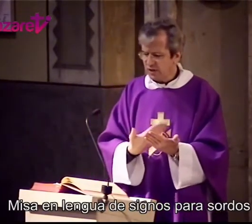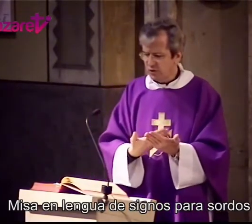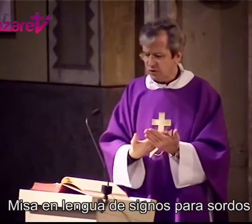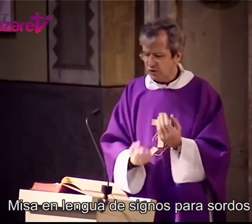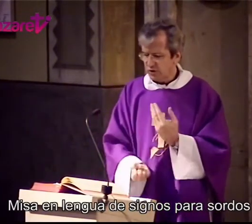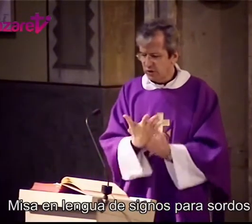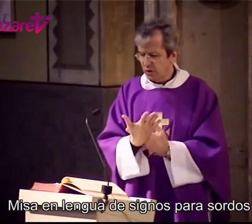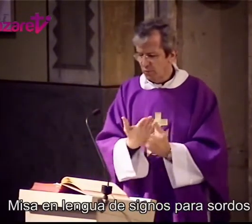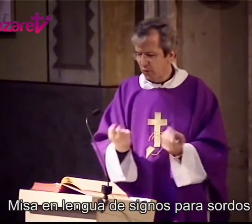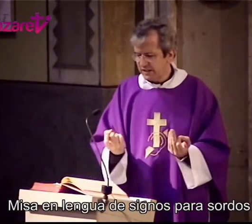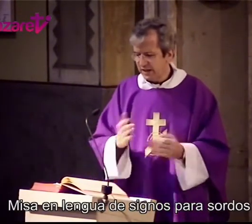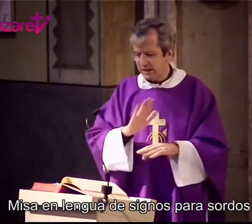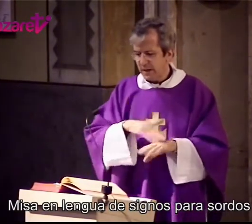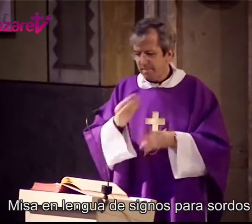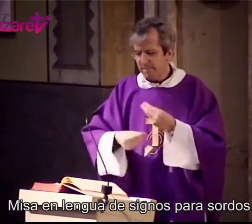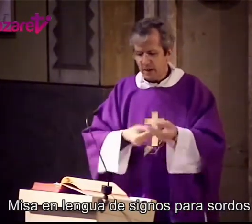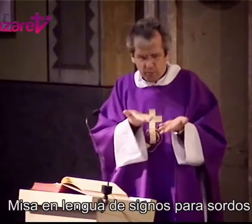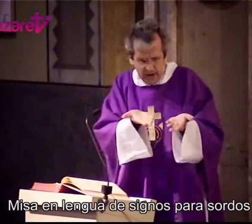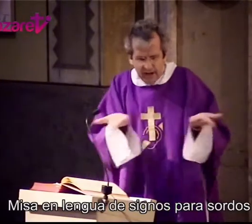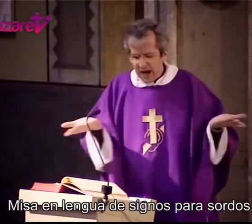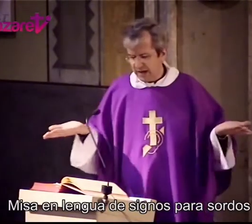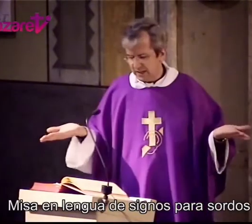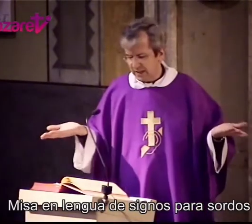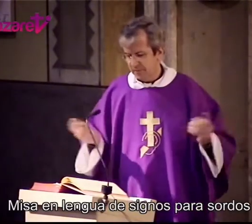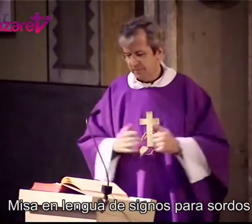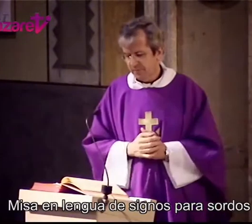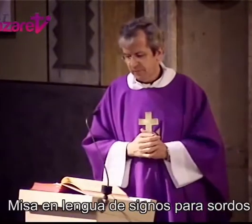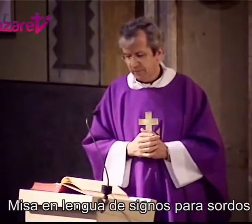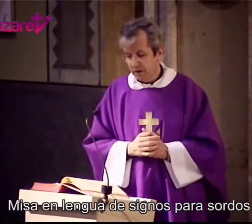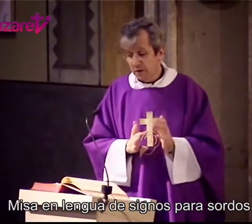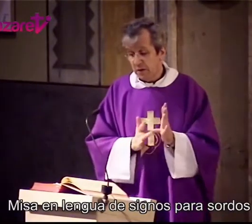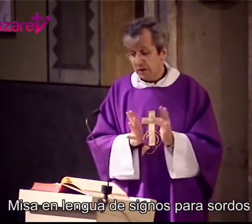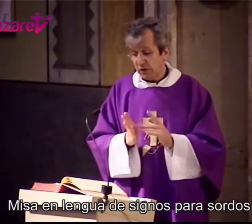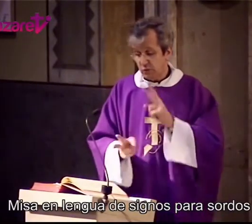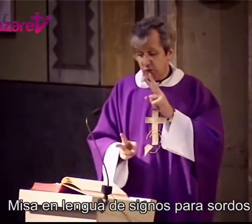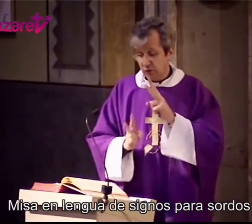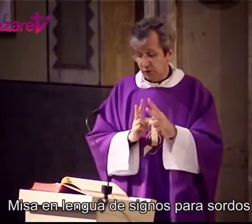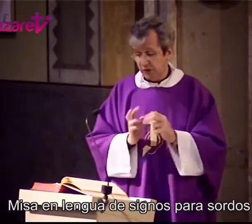signos muestras para obrar así?». Jesús contestó: